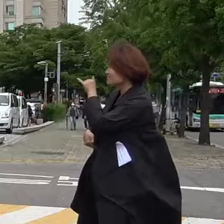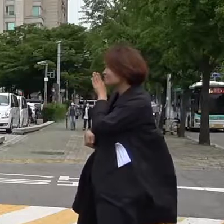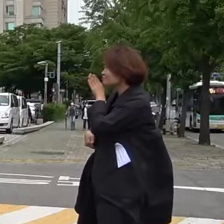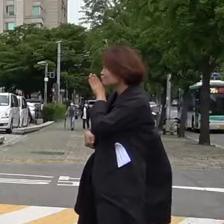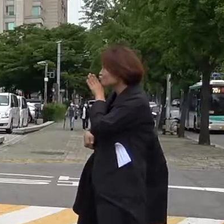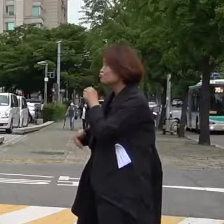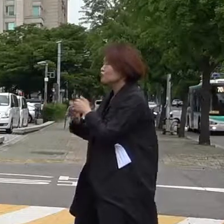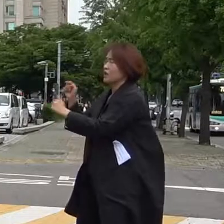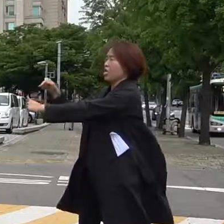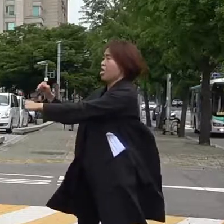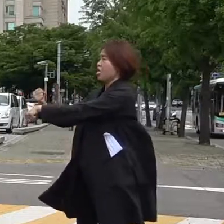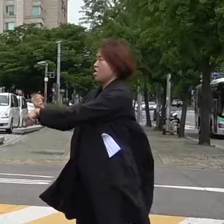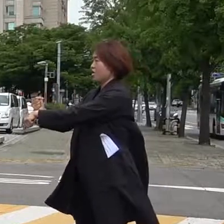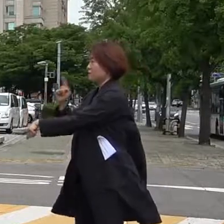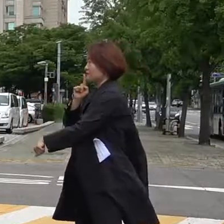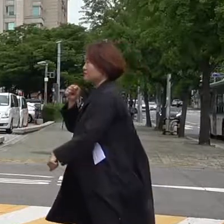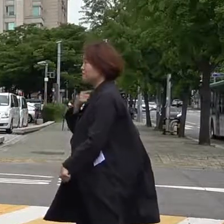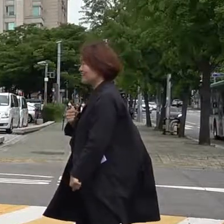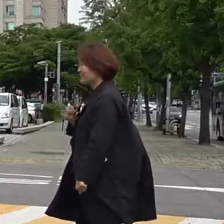라는 권고가 나왔습니다. 또한